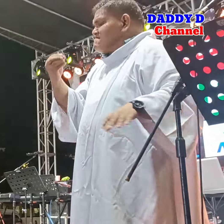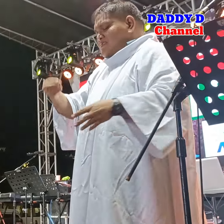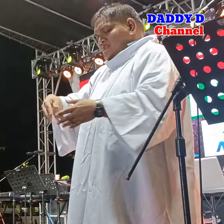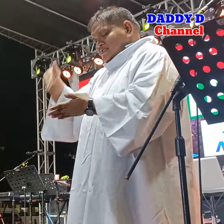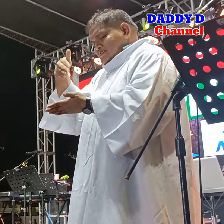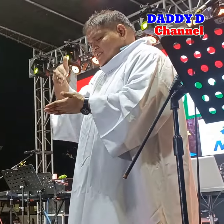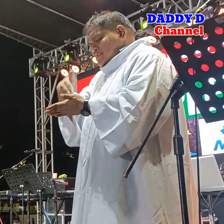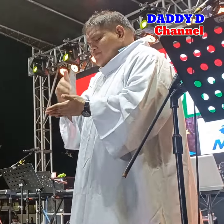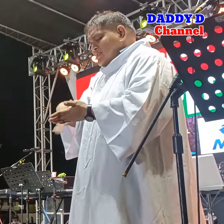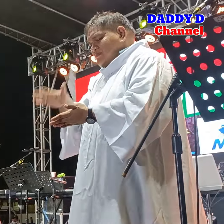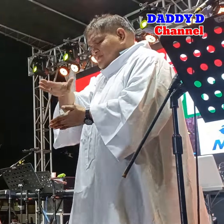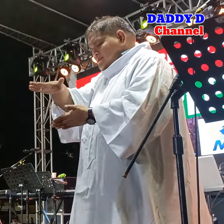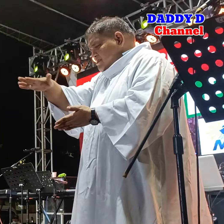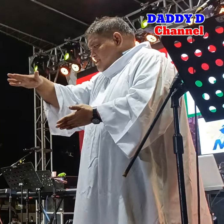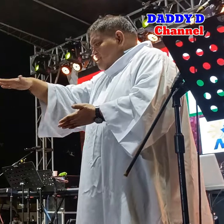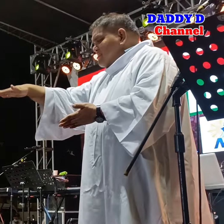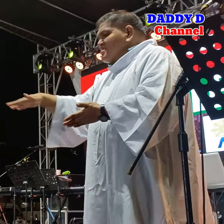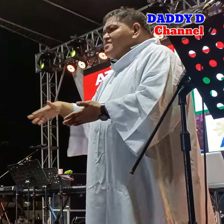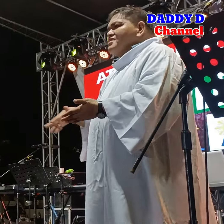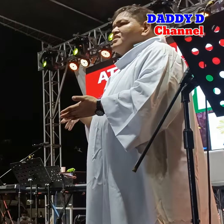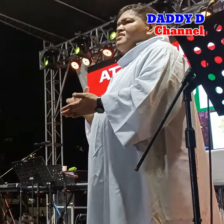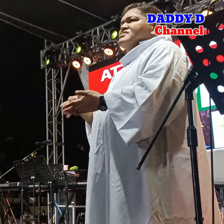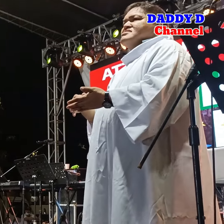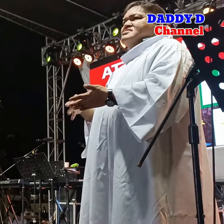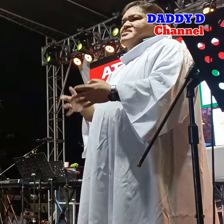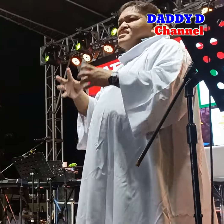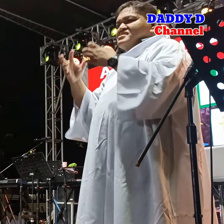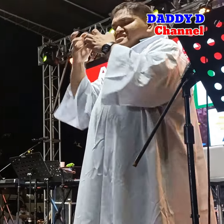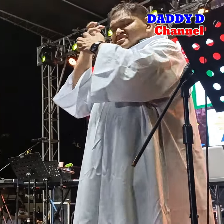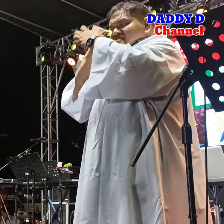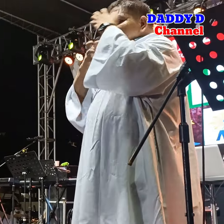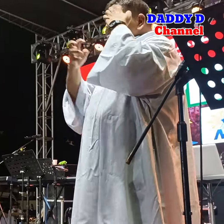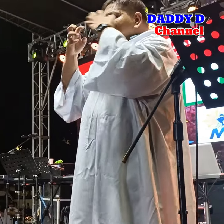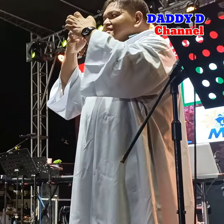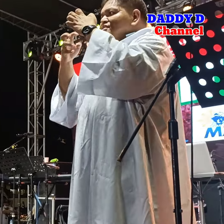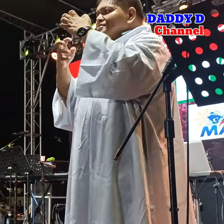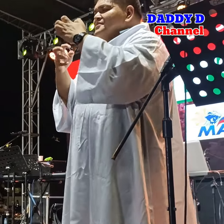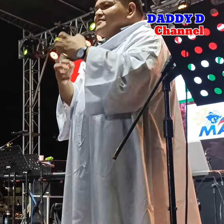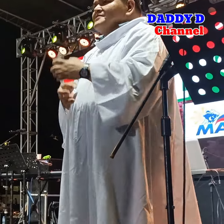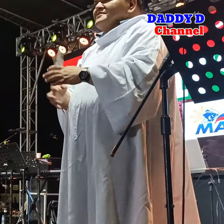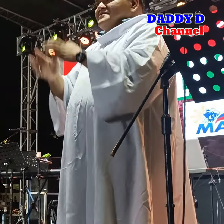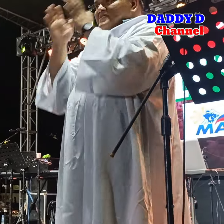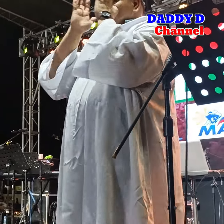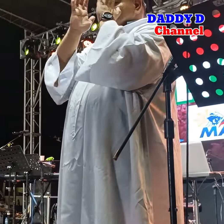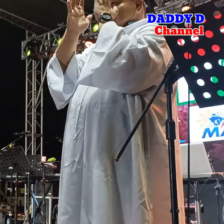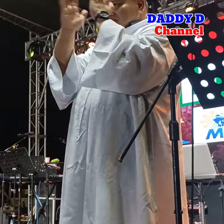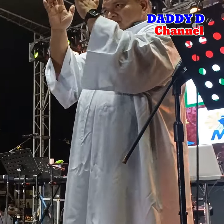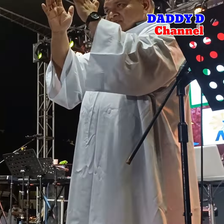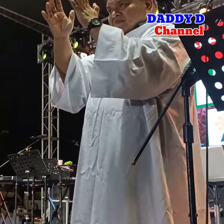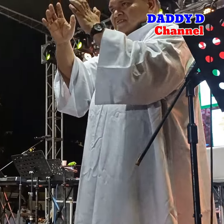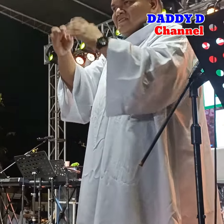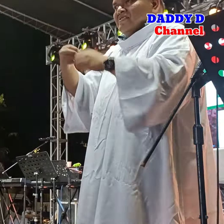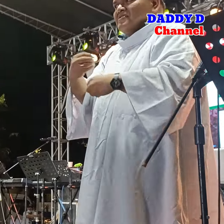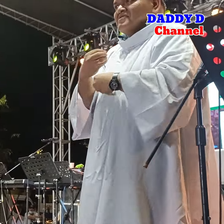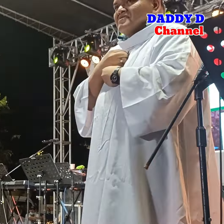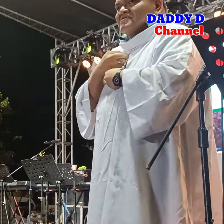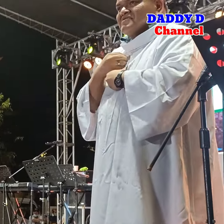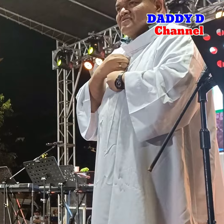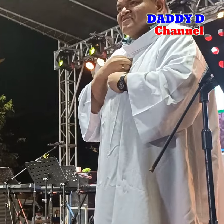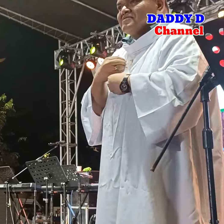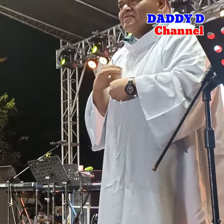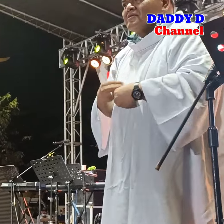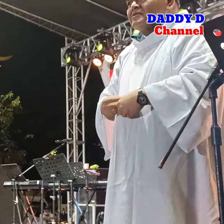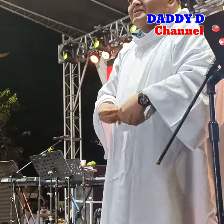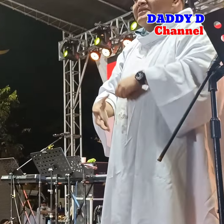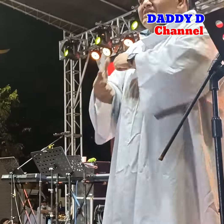mapaaral yung mga anak natin. Ngayon, nagsastruggle na tayo. Ngayon, ang tingin natin sa sarili natin,